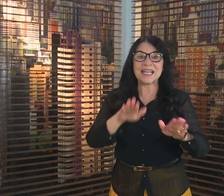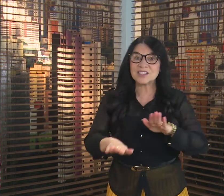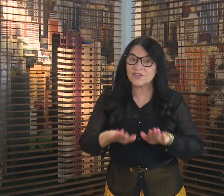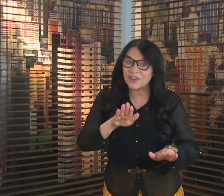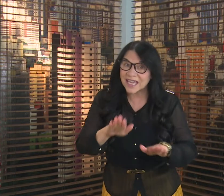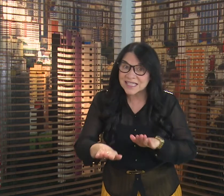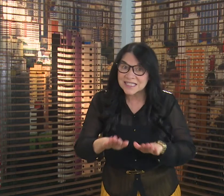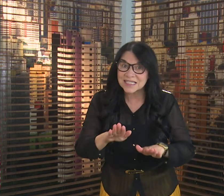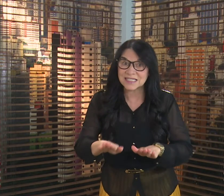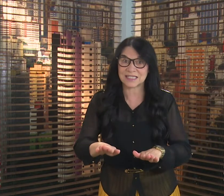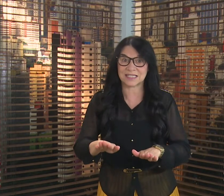Às vezes